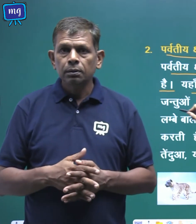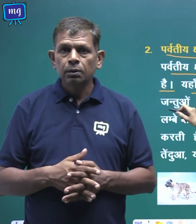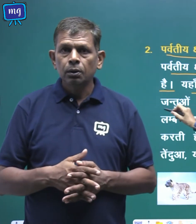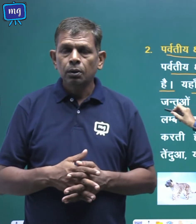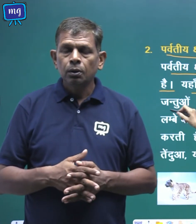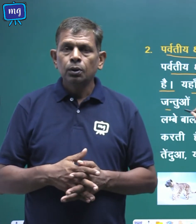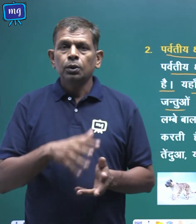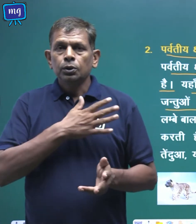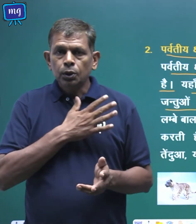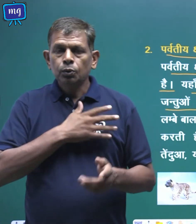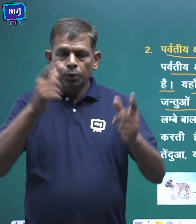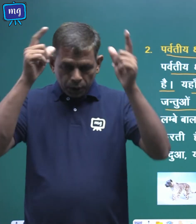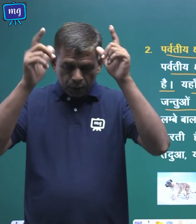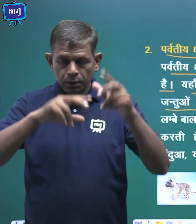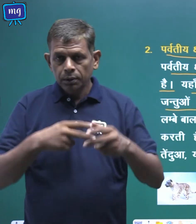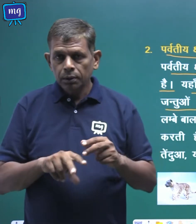जंतुओं की